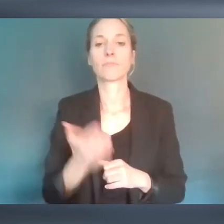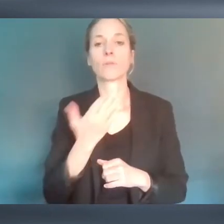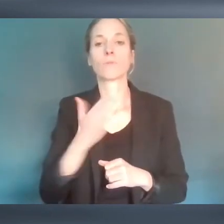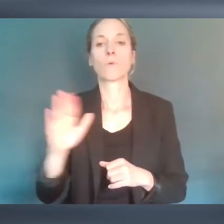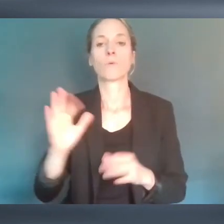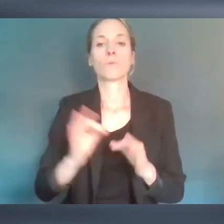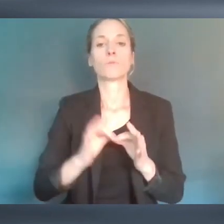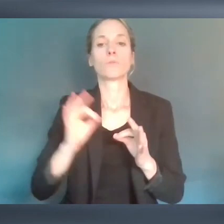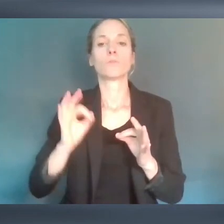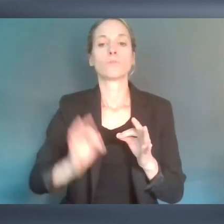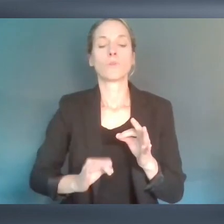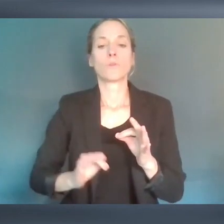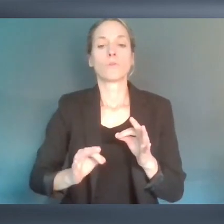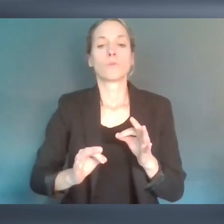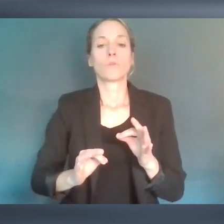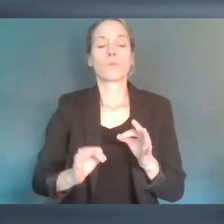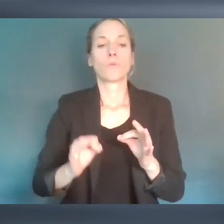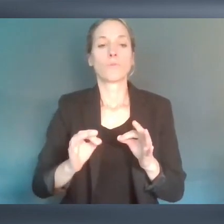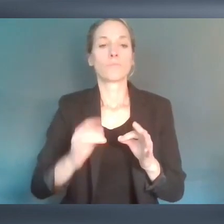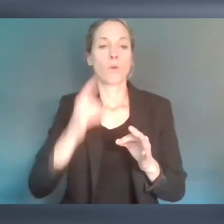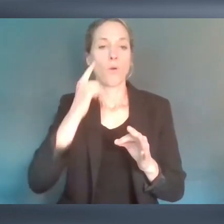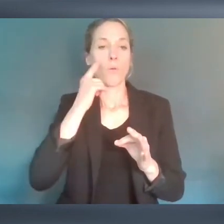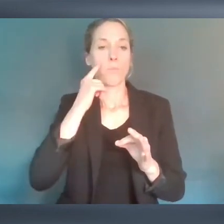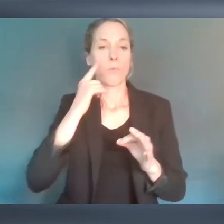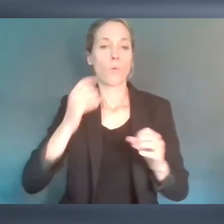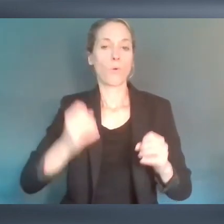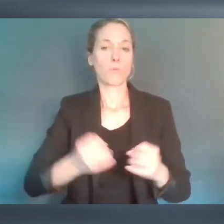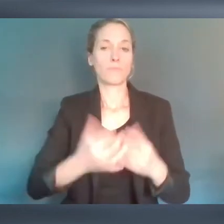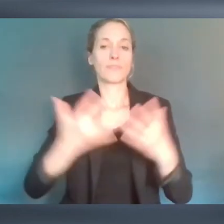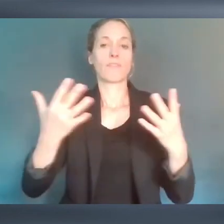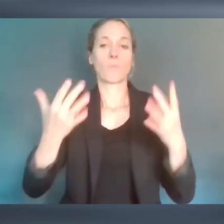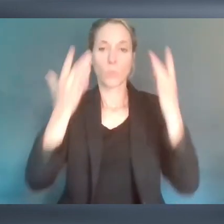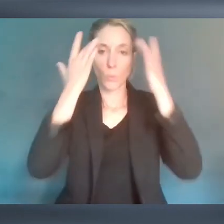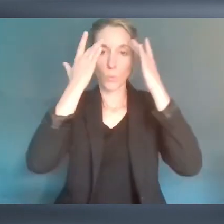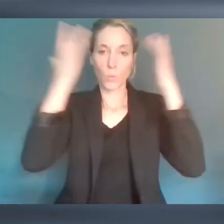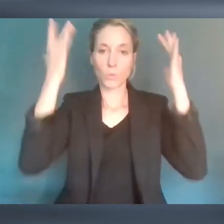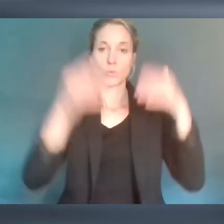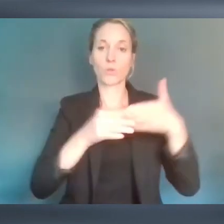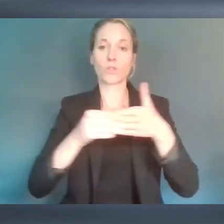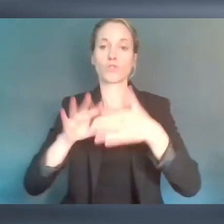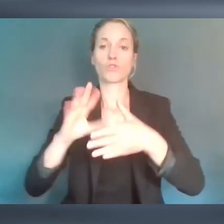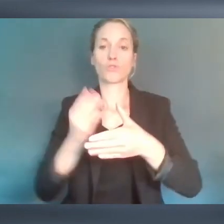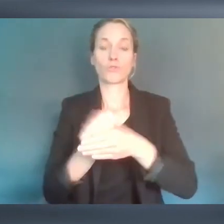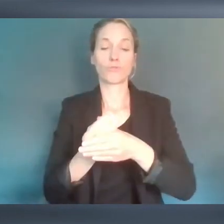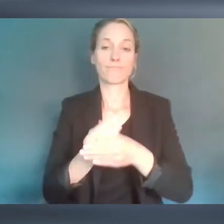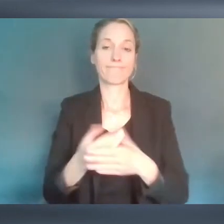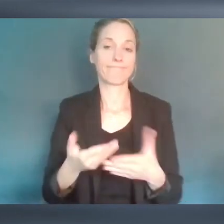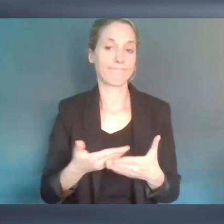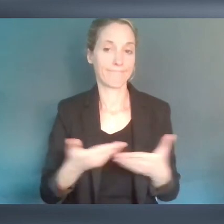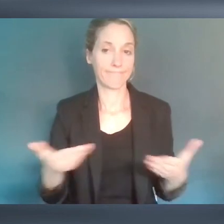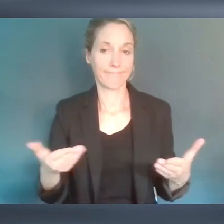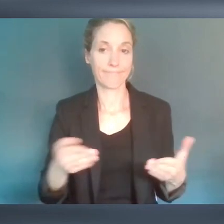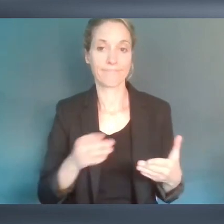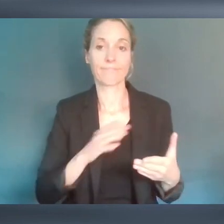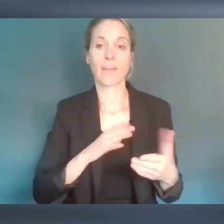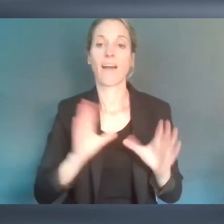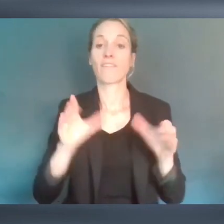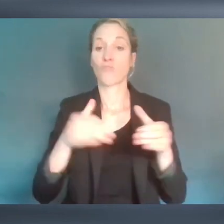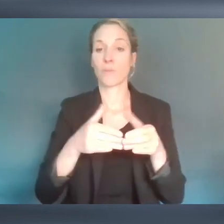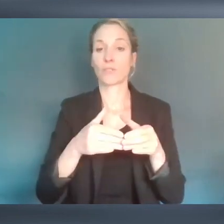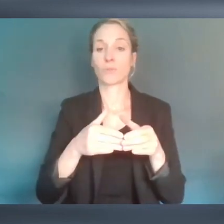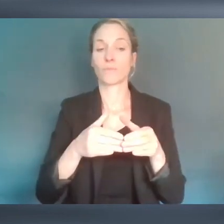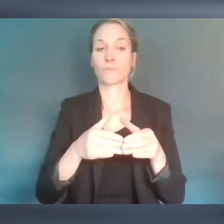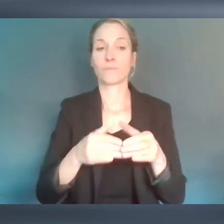au développement de la culture du leadership inclusif, c'est simplement de faire des formations. Celles de